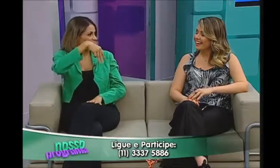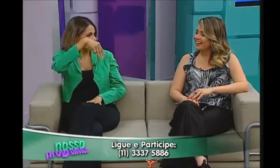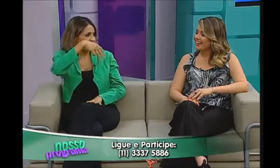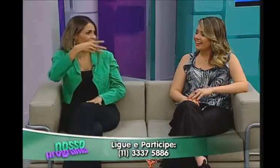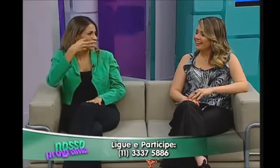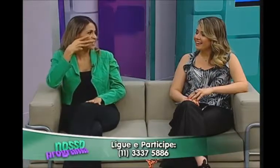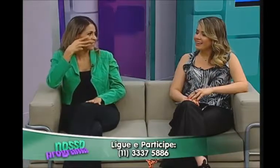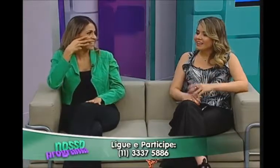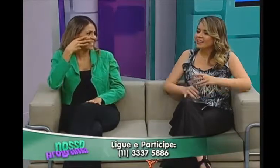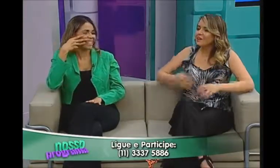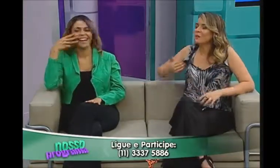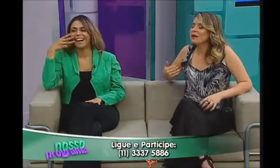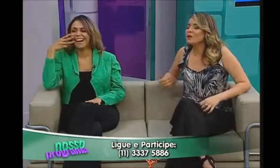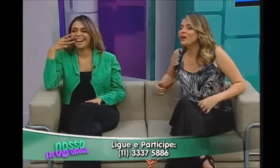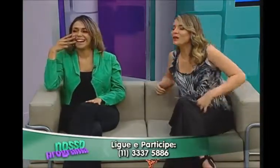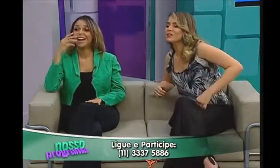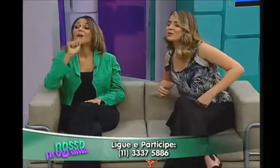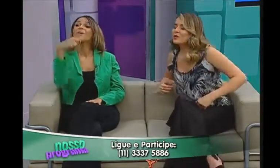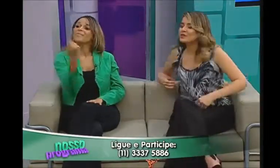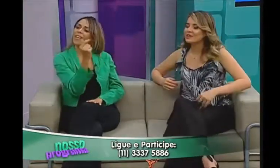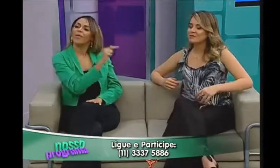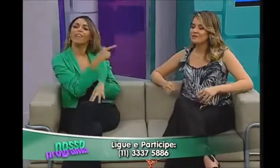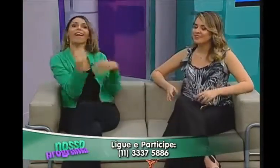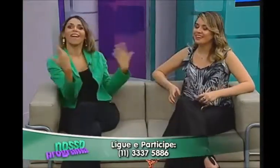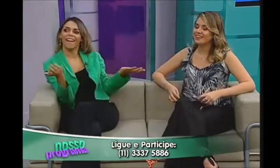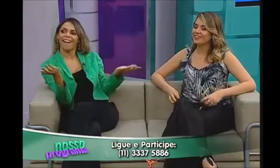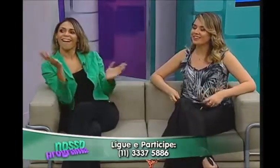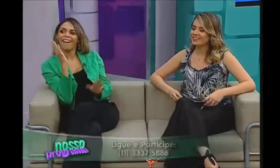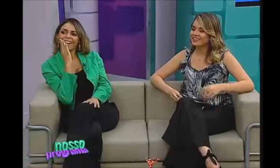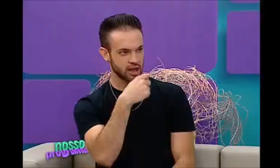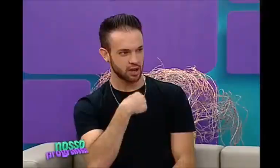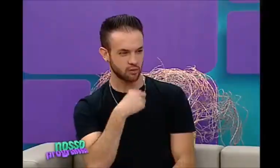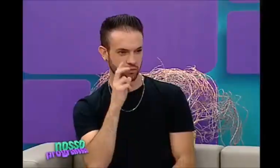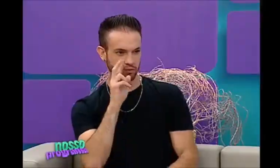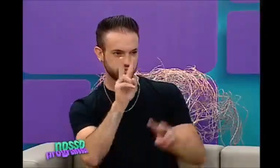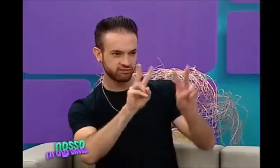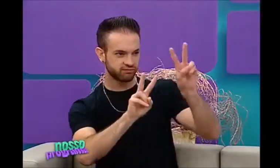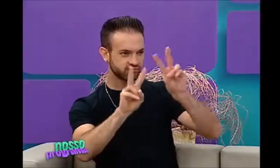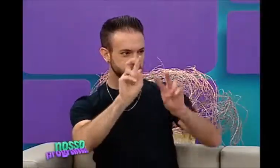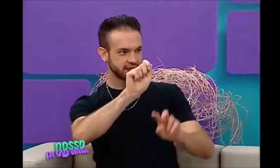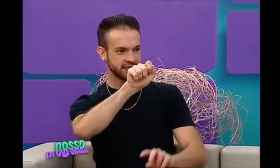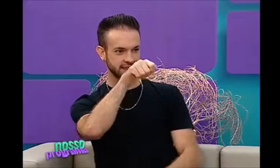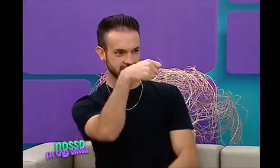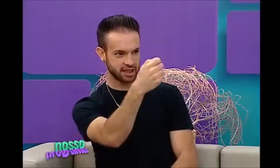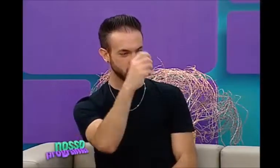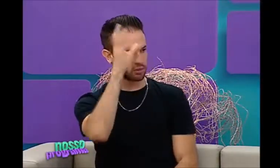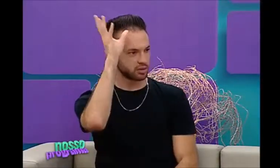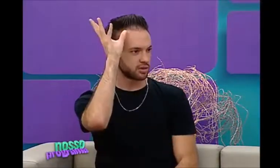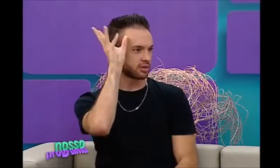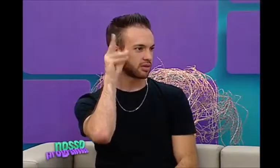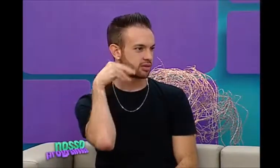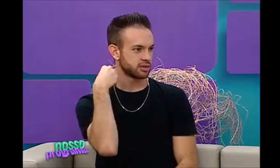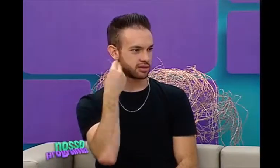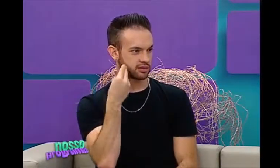nome continua Mariana. E o meu, Helder? Qual seria o meu sinal? Então, ele vai explicar o sinal. Por